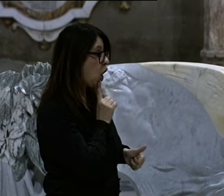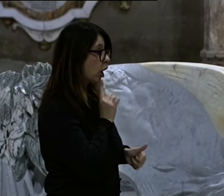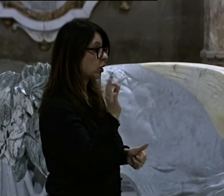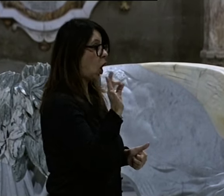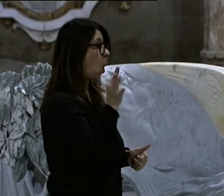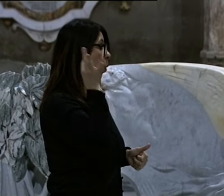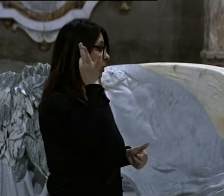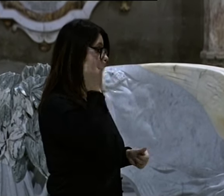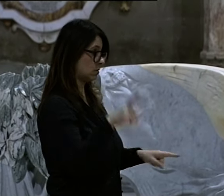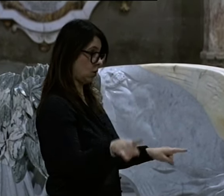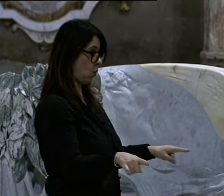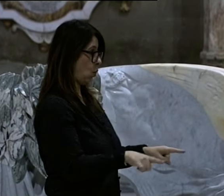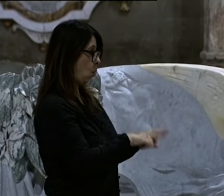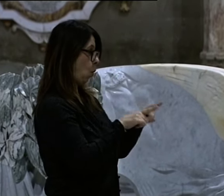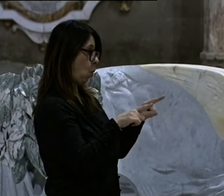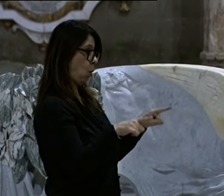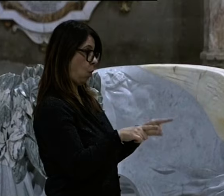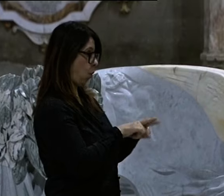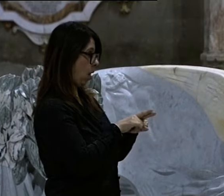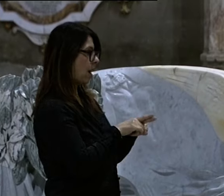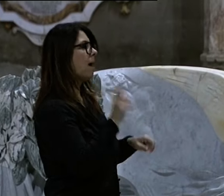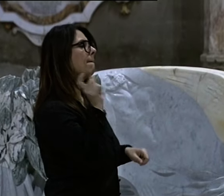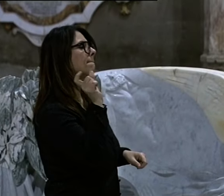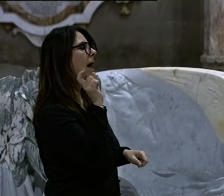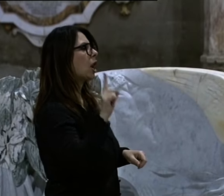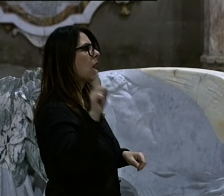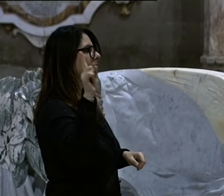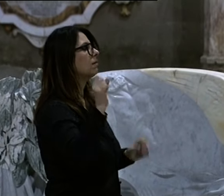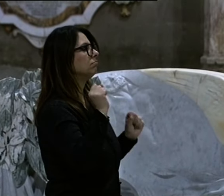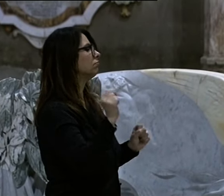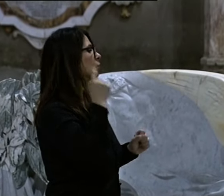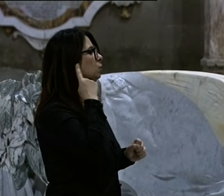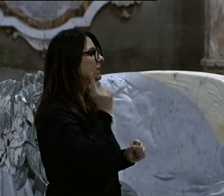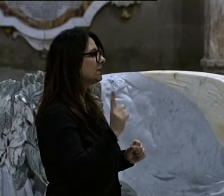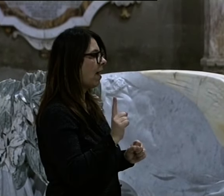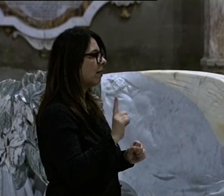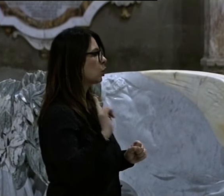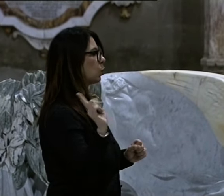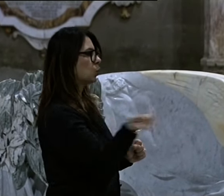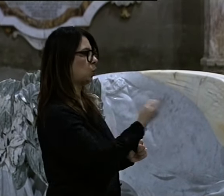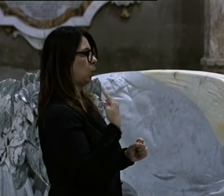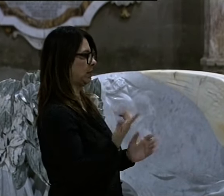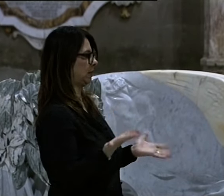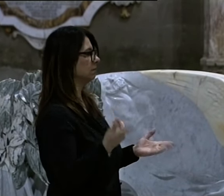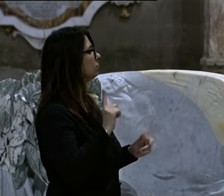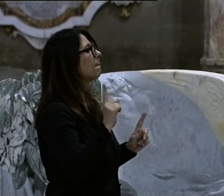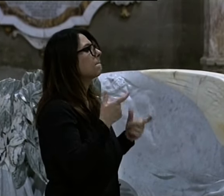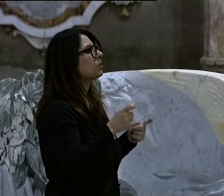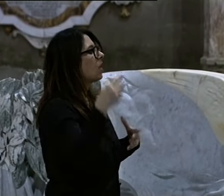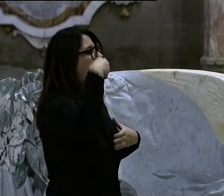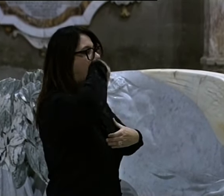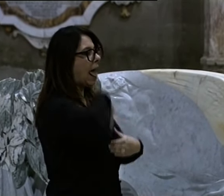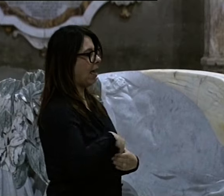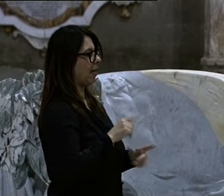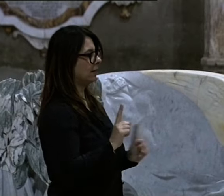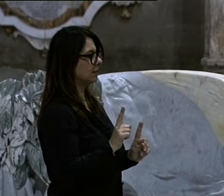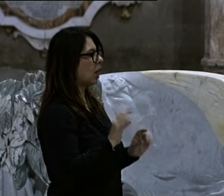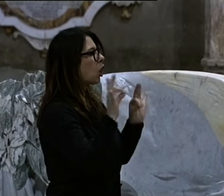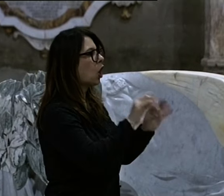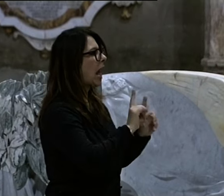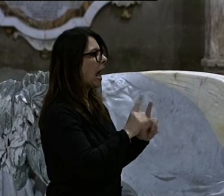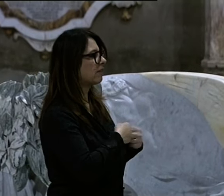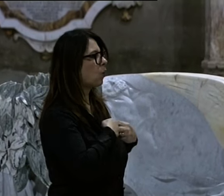chi non ci sente, talvolta la parola di Dio noi non la sentiamo, non entra, non raggiunge il nostro